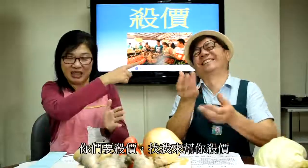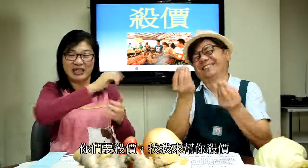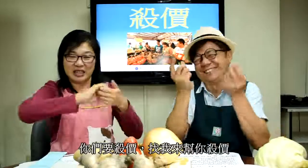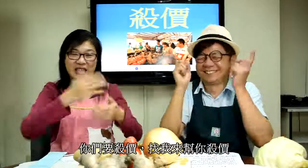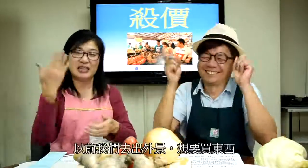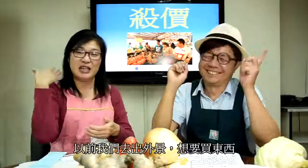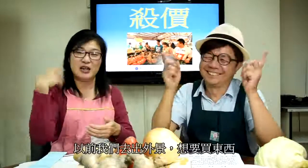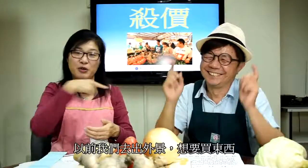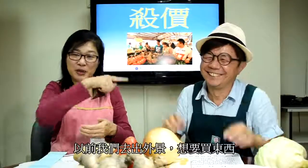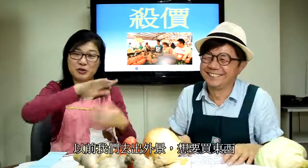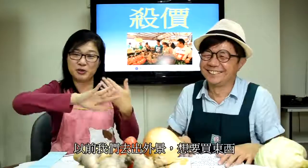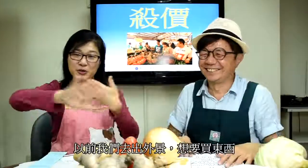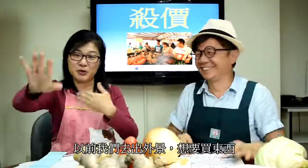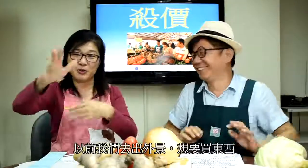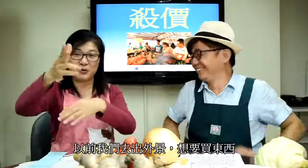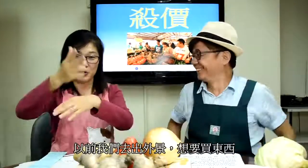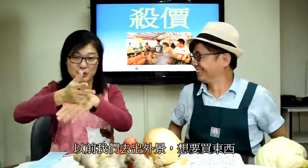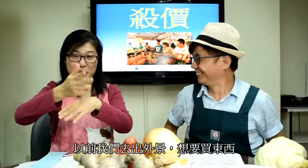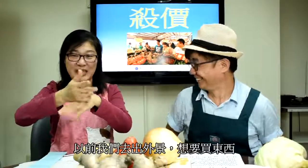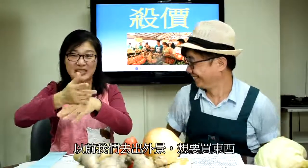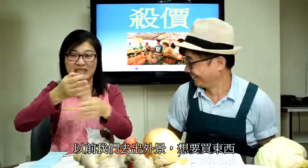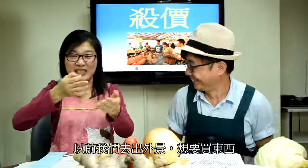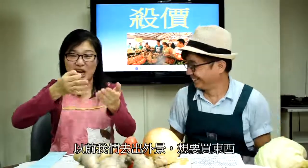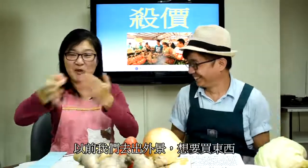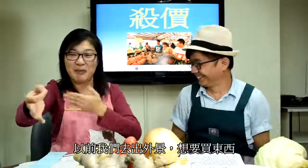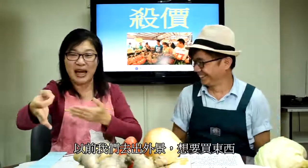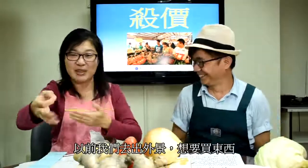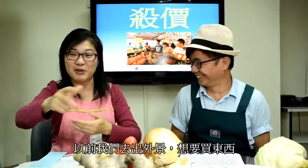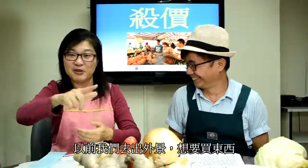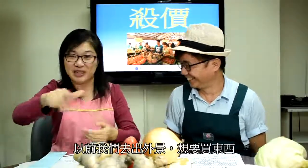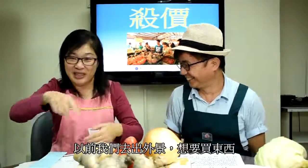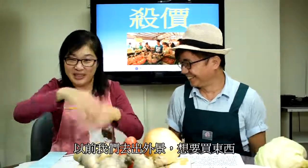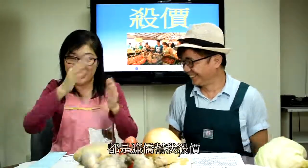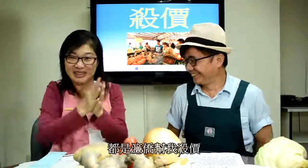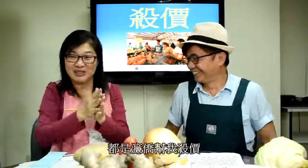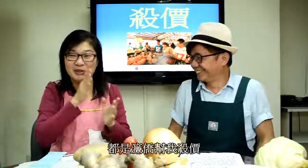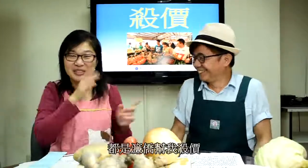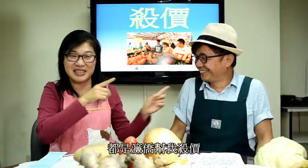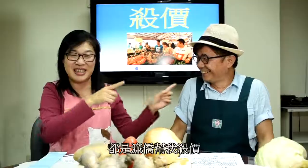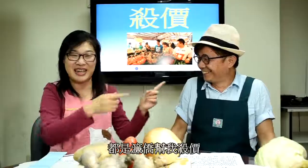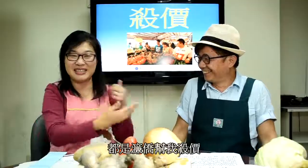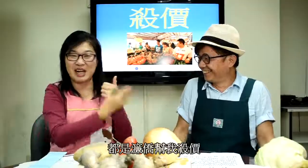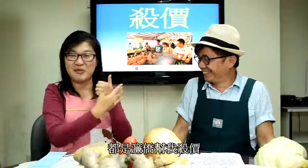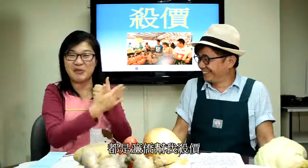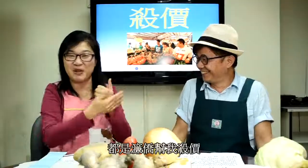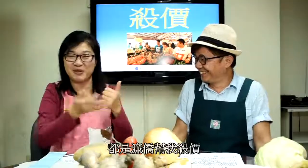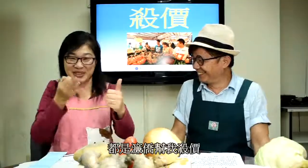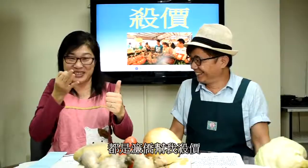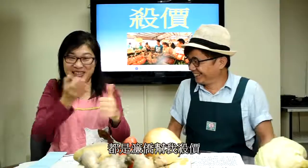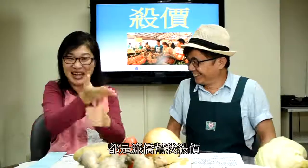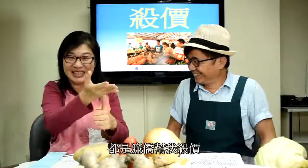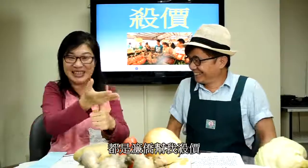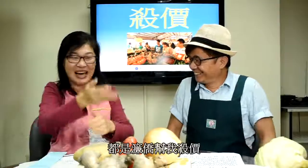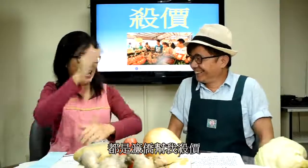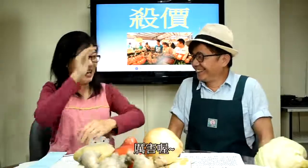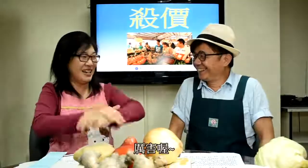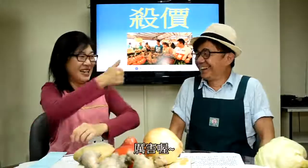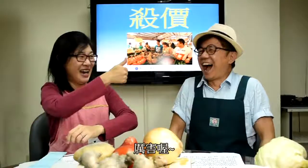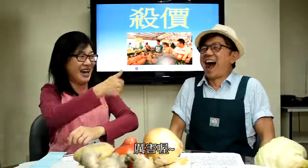以前我们去出外景想要买东西都是连桥帮我杀价，厉害哦，